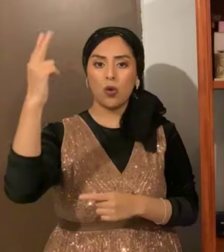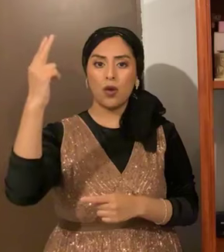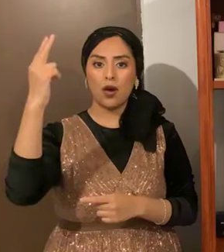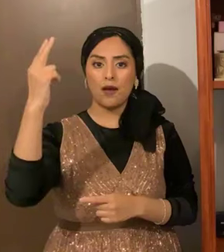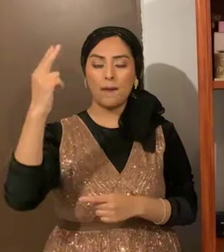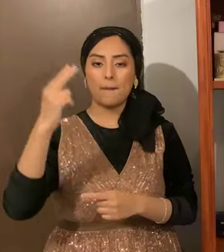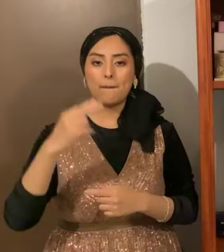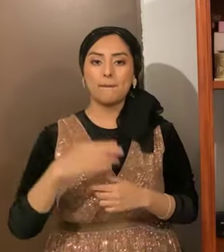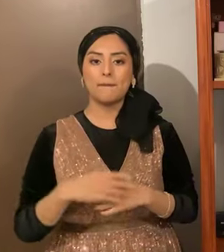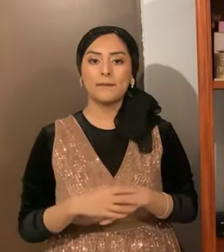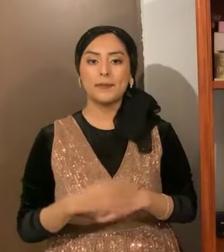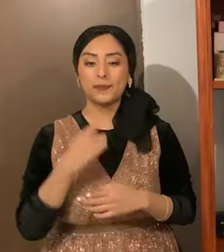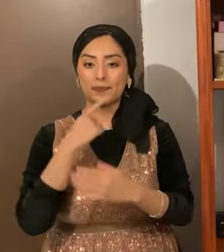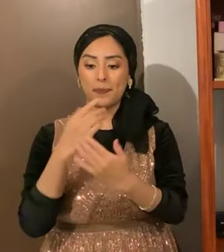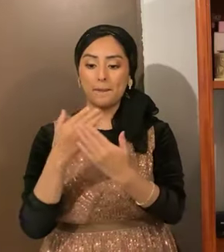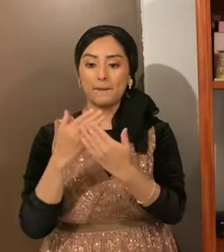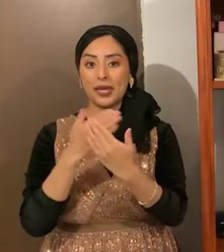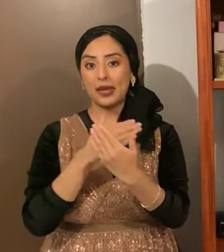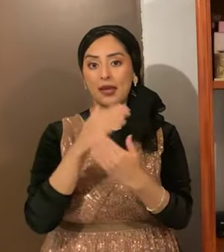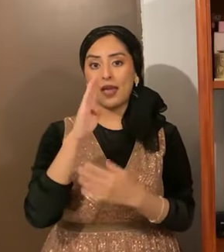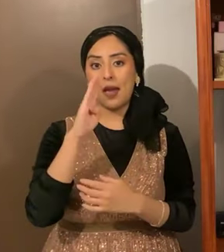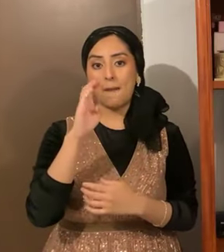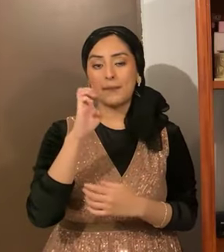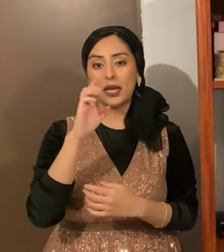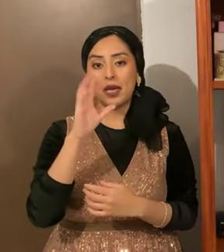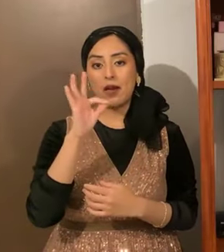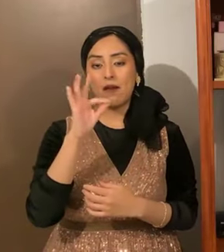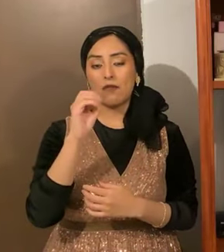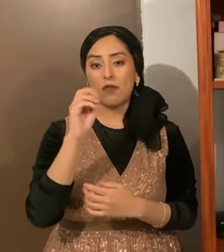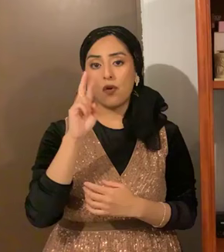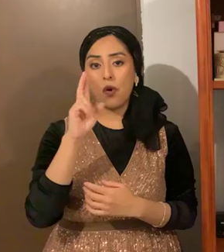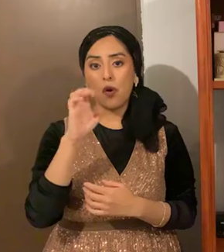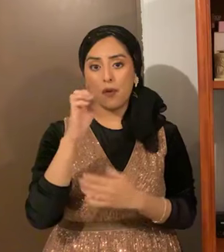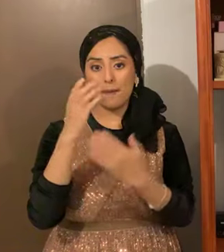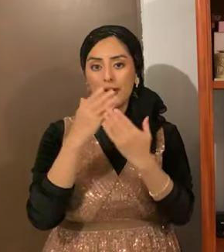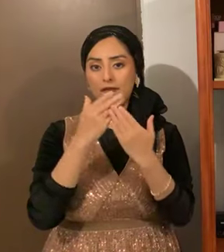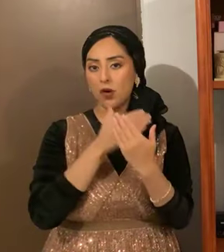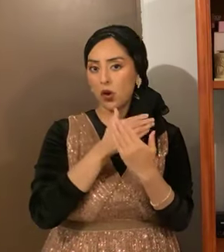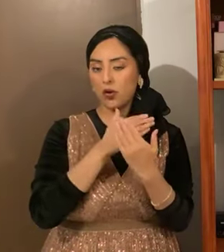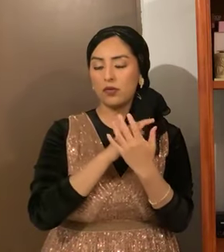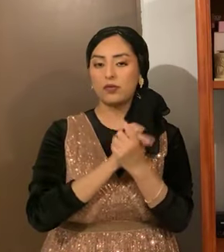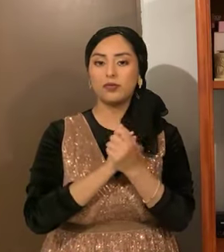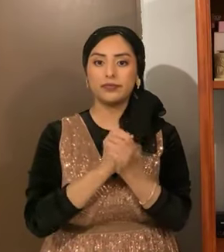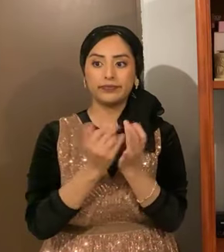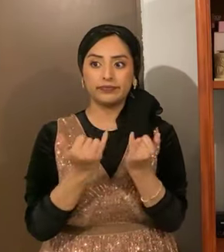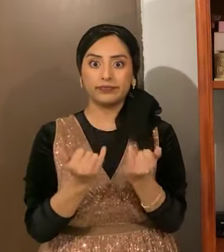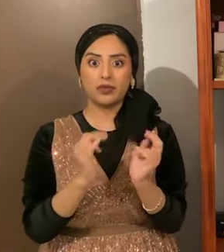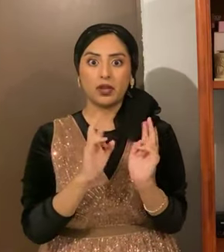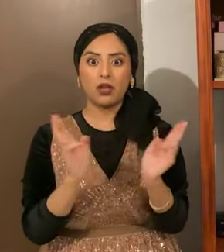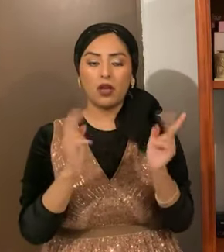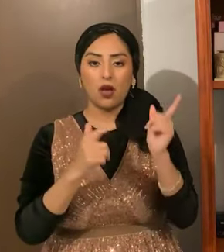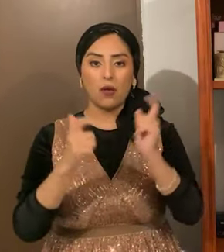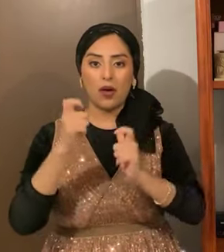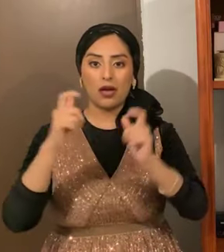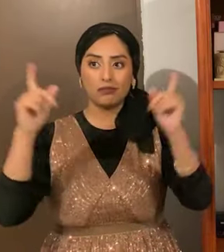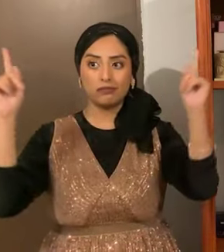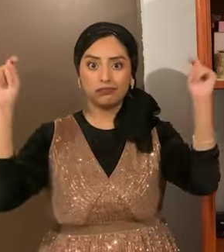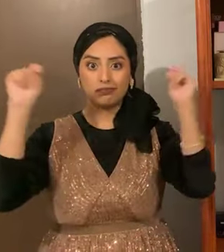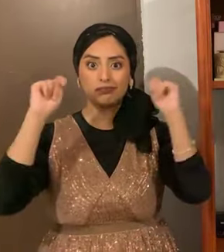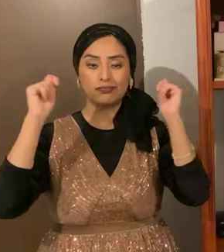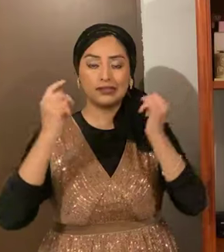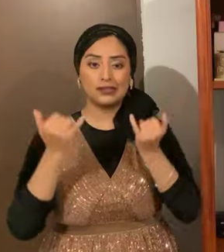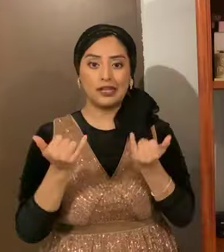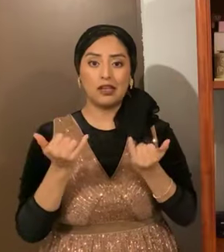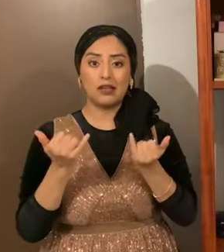dice en, dice antes. Entonces, por lo que vemos, ya está la tribulación, la gran